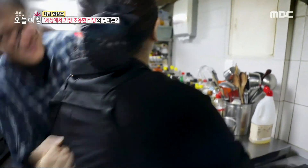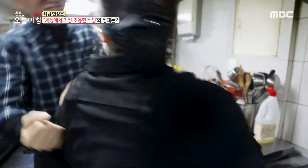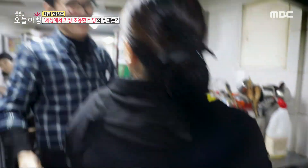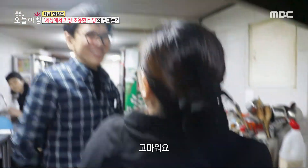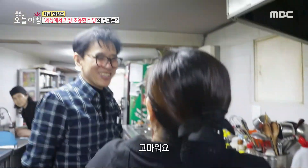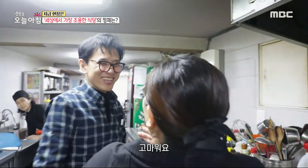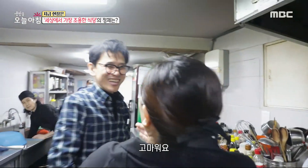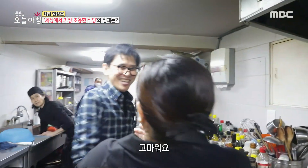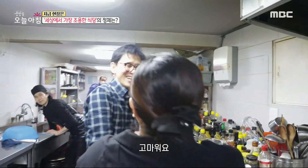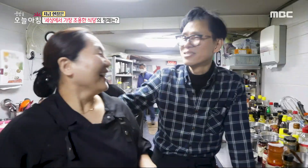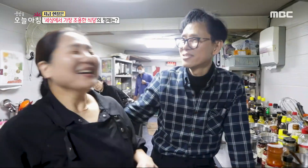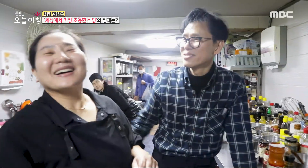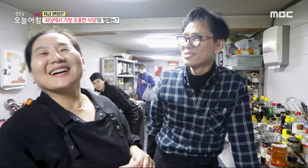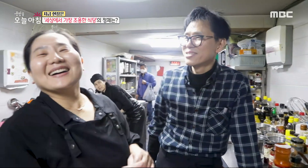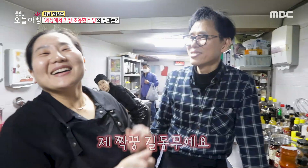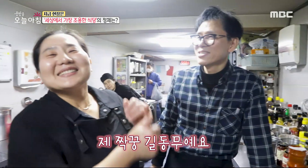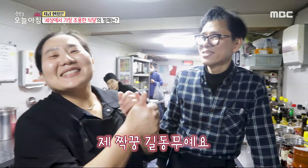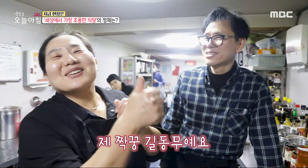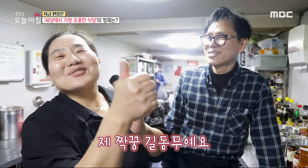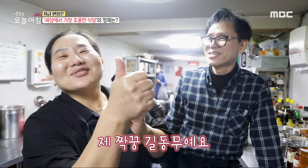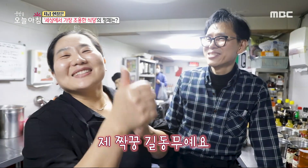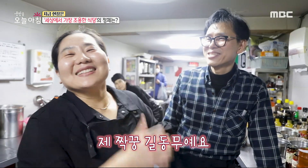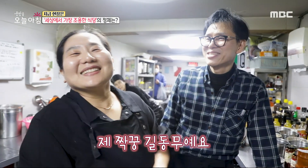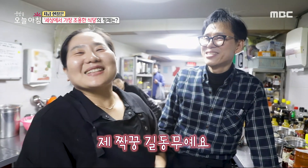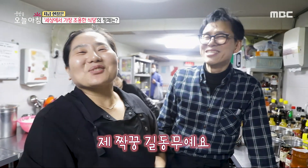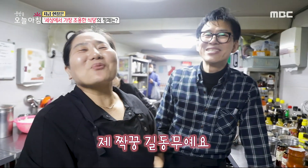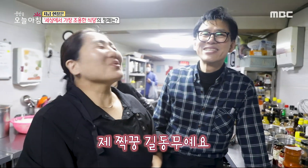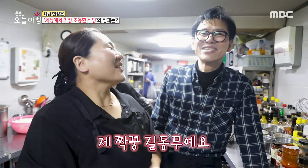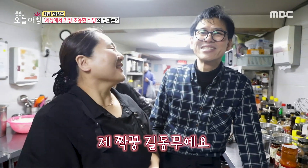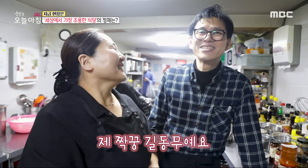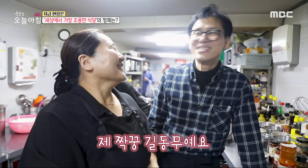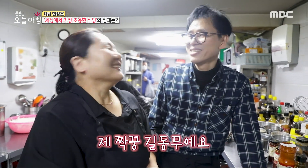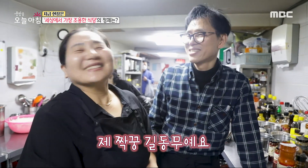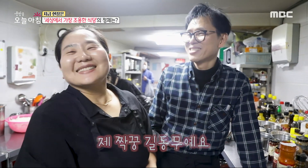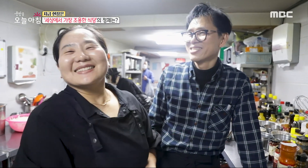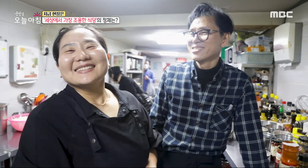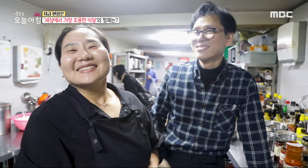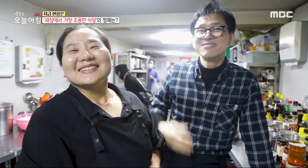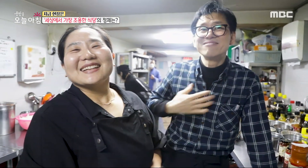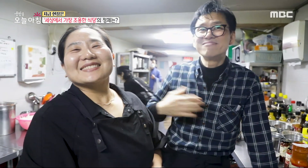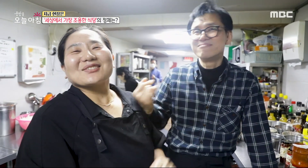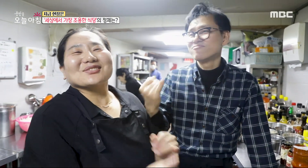아이고, 고마워요. 제 짝꿍. 길동무예요. 아, 짝꿍이에요? 네, 짝꿍.